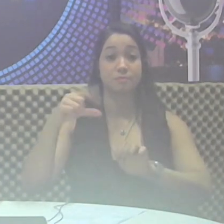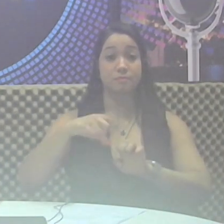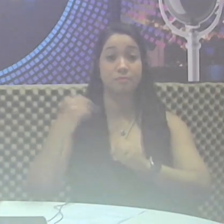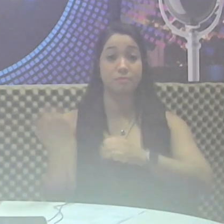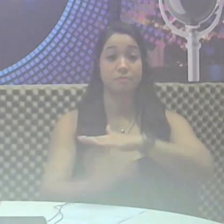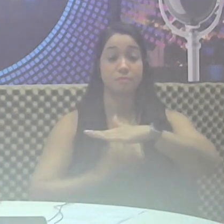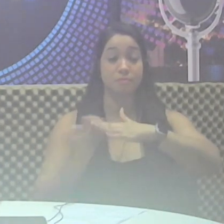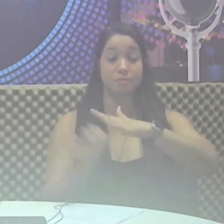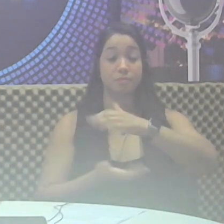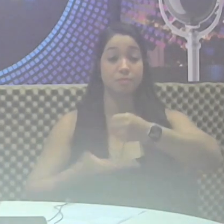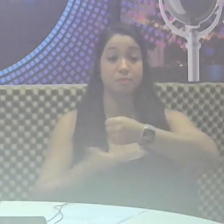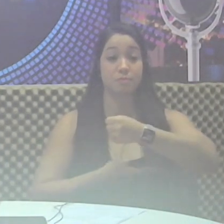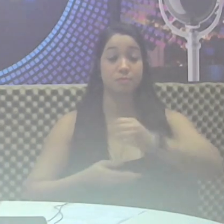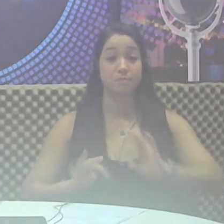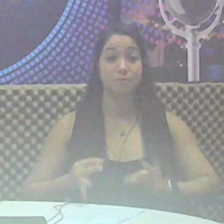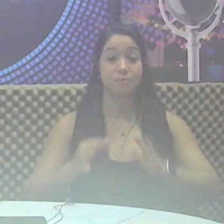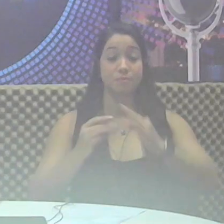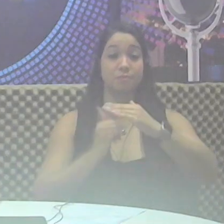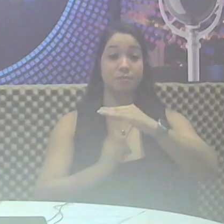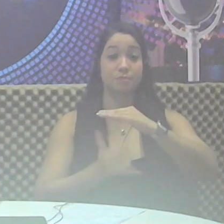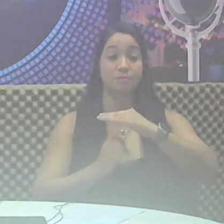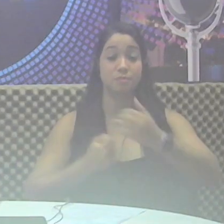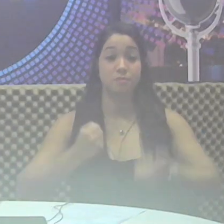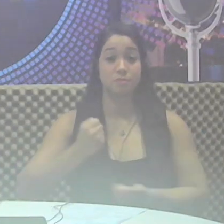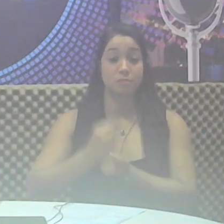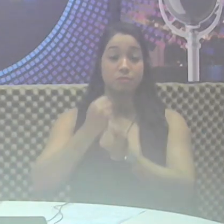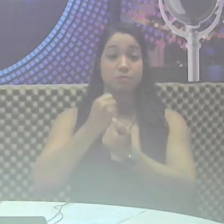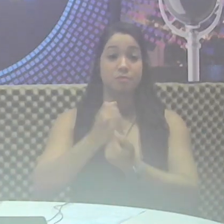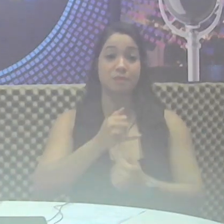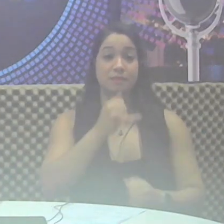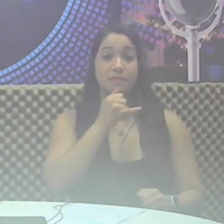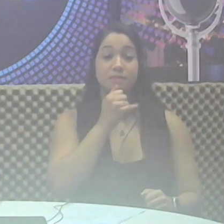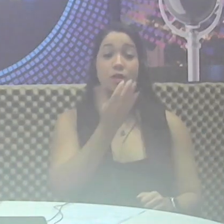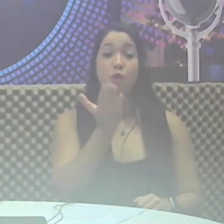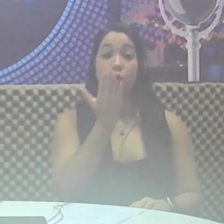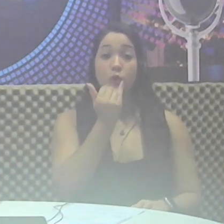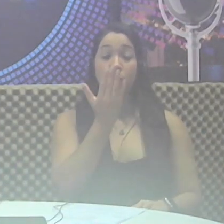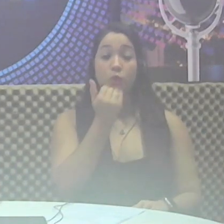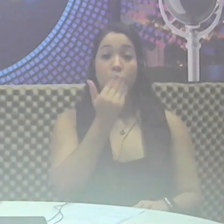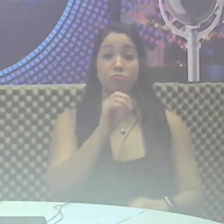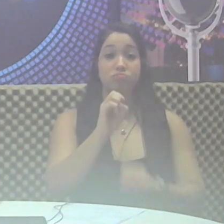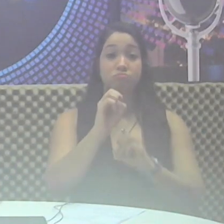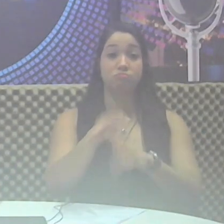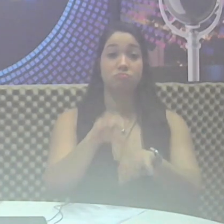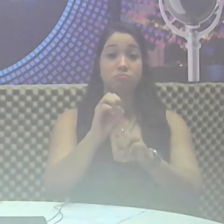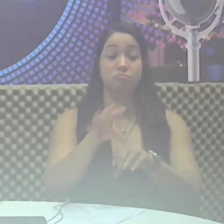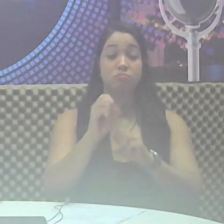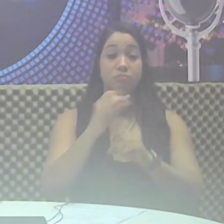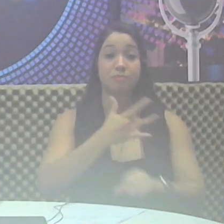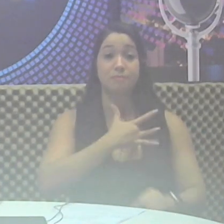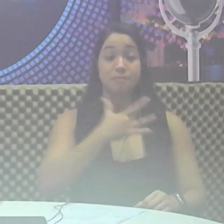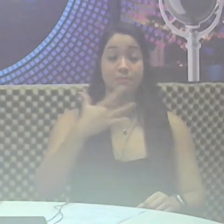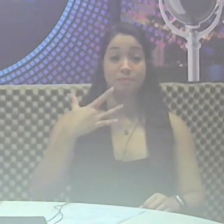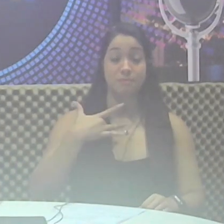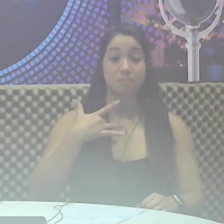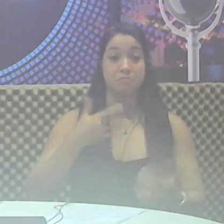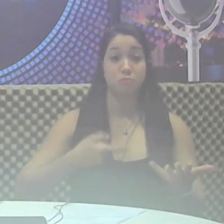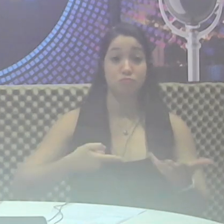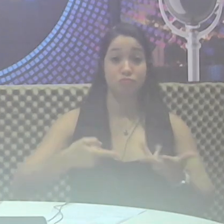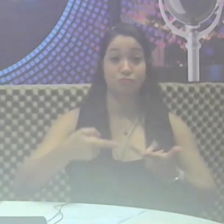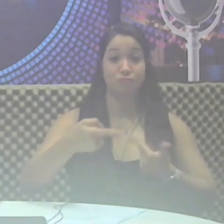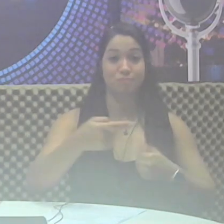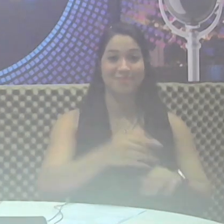base tecnológica e atividades de suporte, como alimentação, educação, saúde, entre